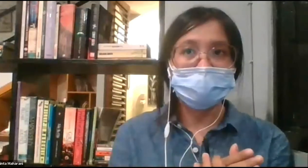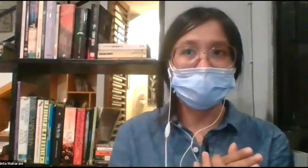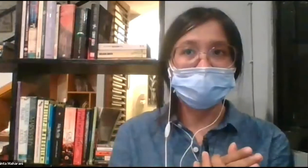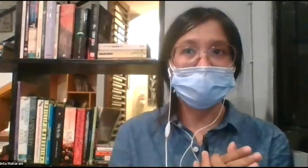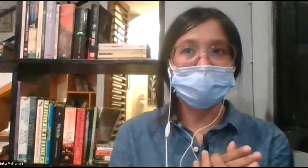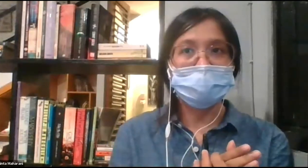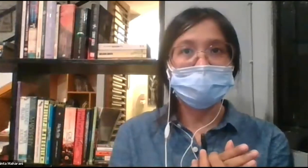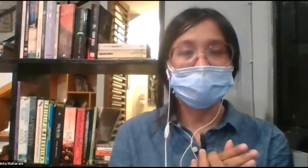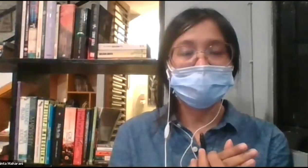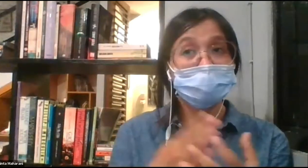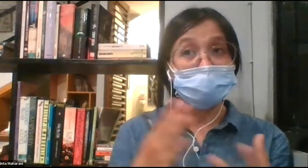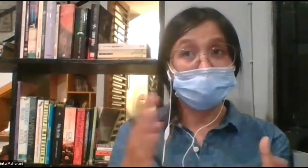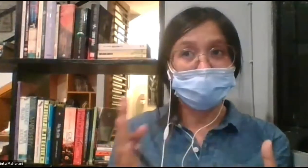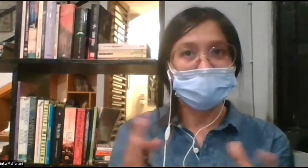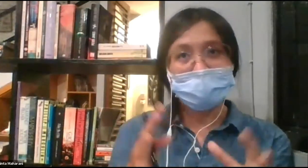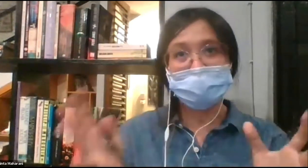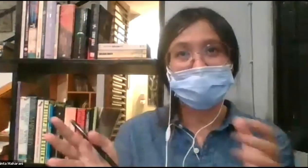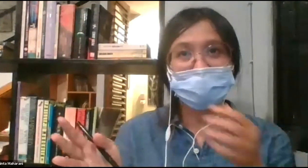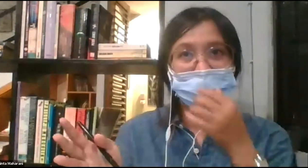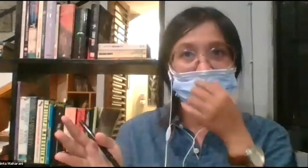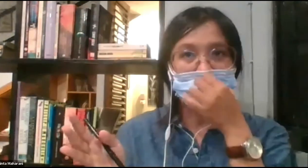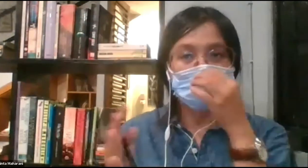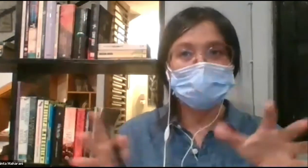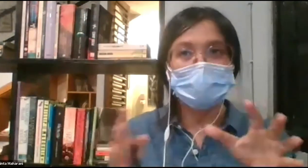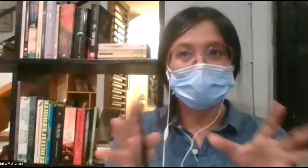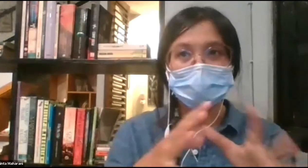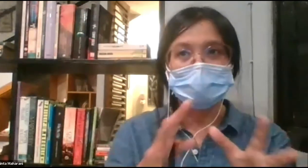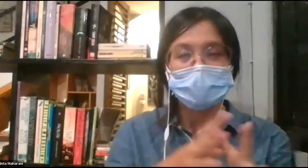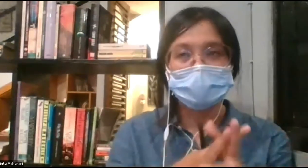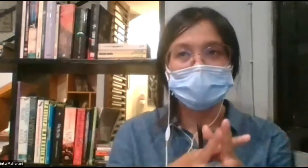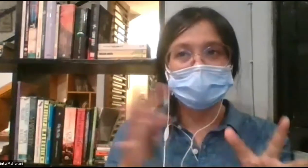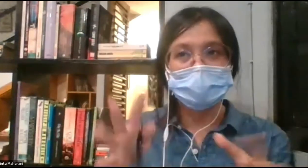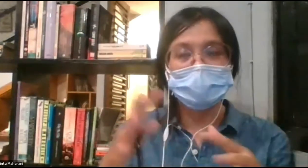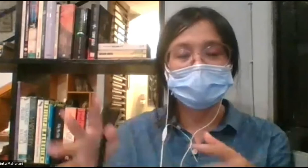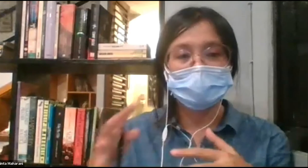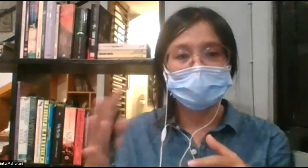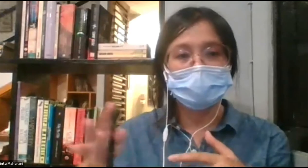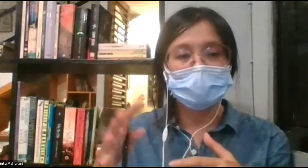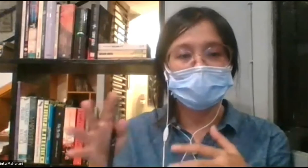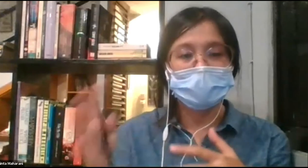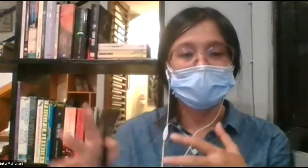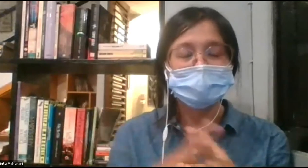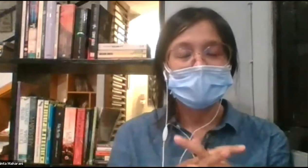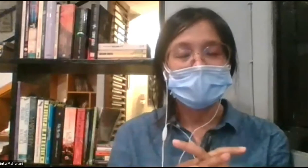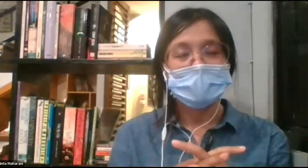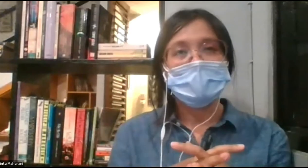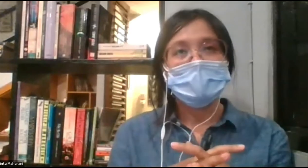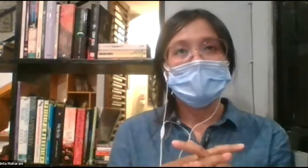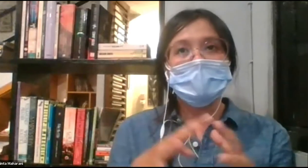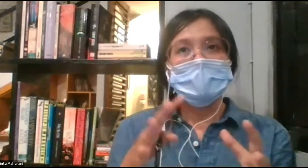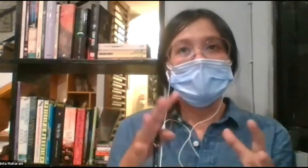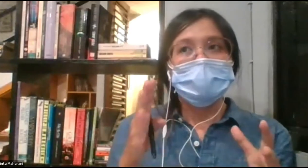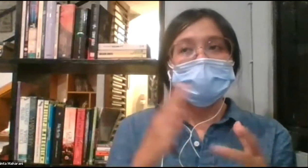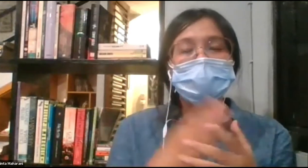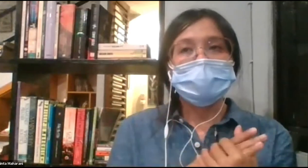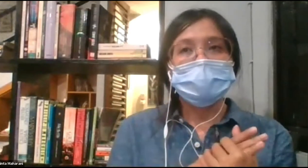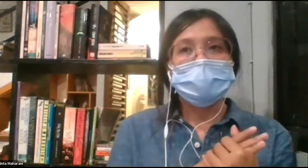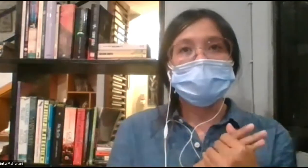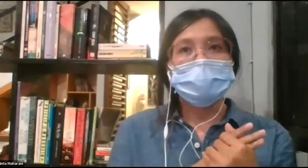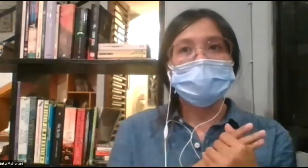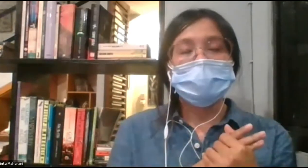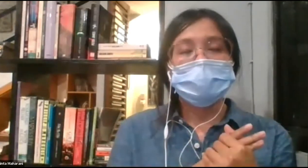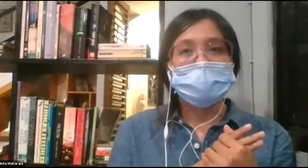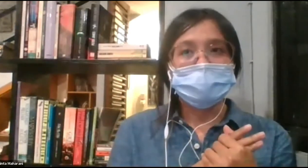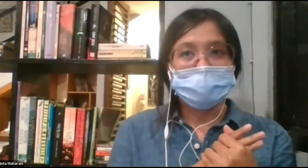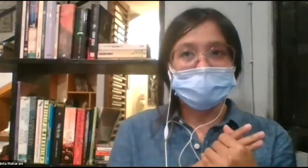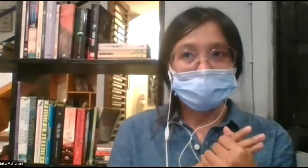ini ternyata di sana nggak di gunung, misalnya di Gunung Kidul ya, saya nggak tahu yang diliput Mas Ajiwan di daerah mana ya. Oh